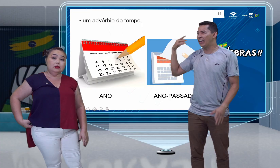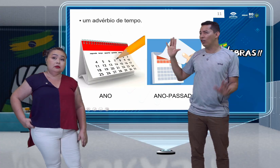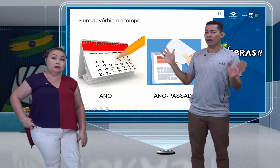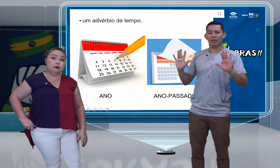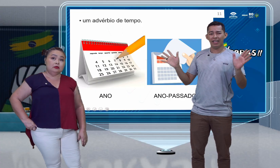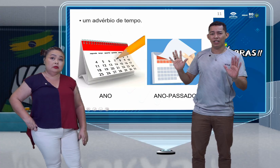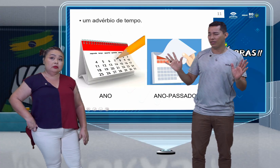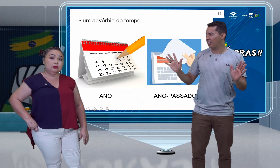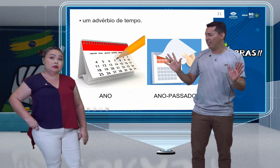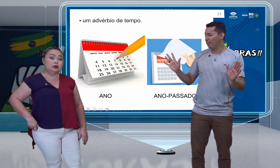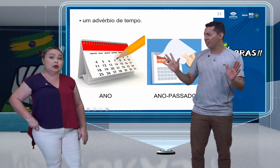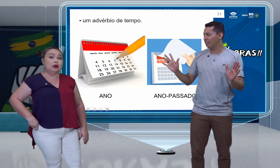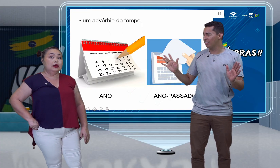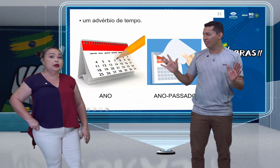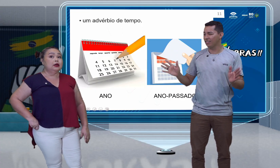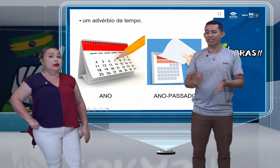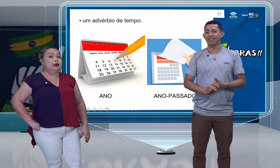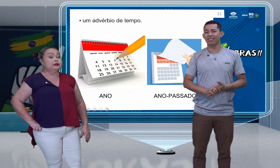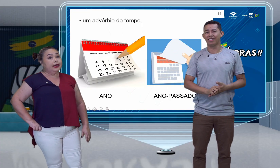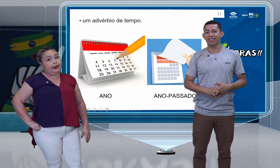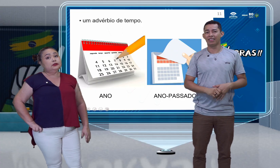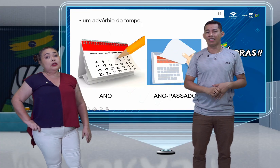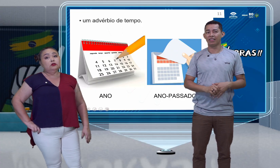outra maneira de fazer isso? Tem outra